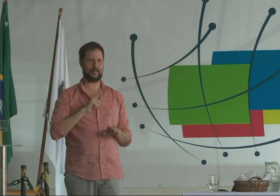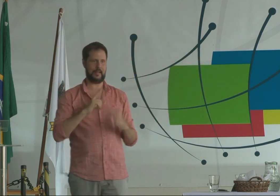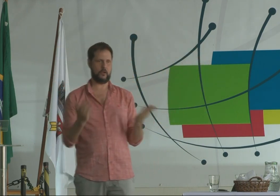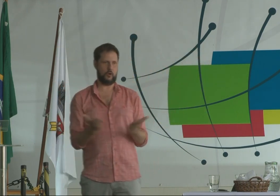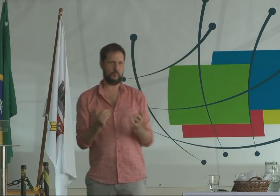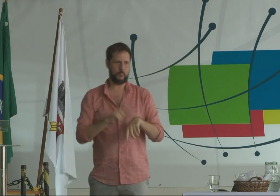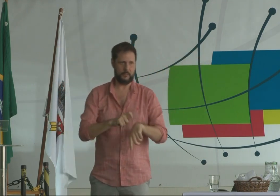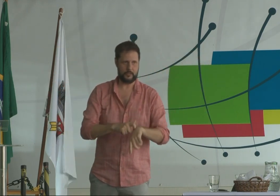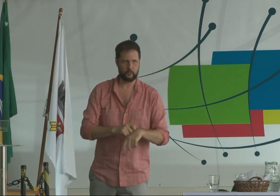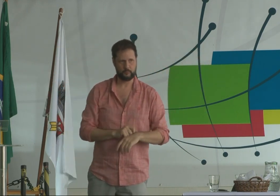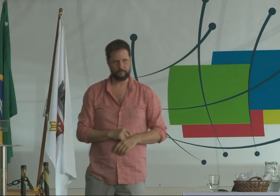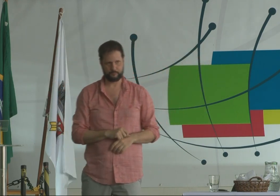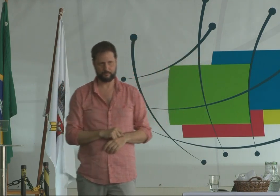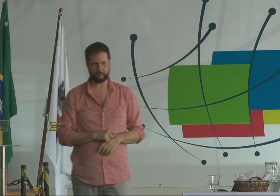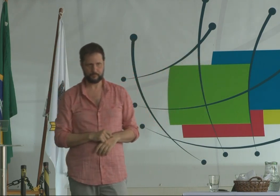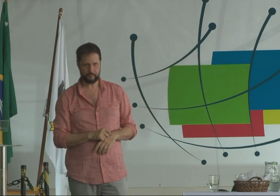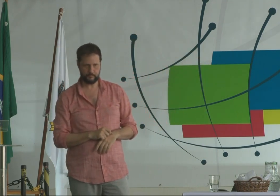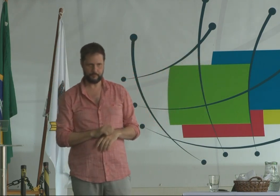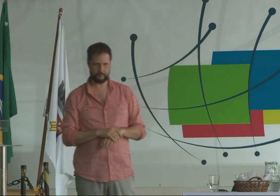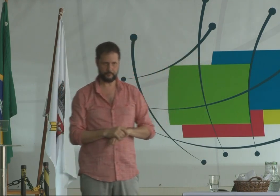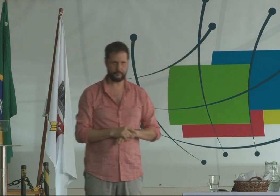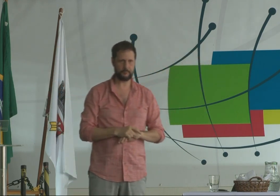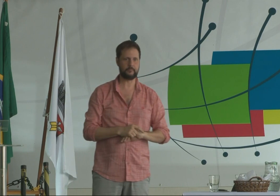patronizar. E esse é um momento... É uma questão muito nova, também.